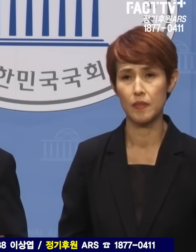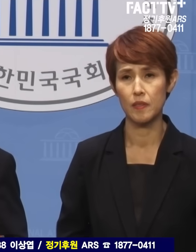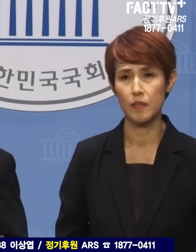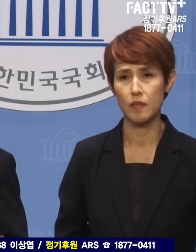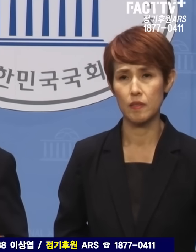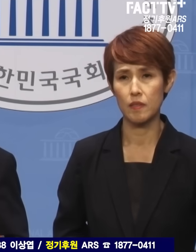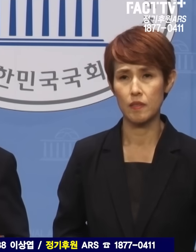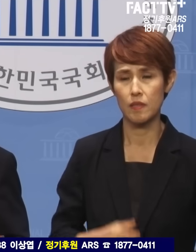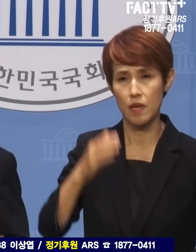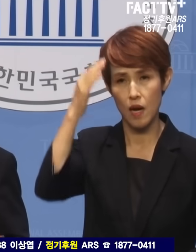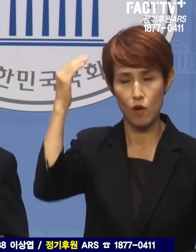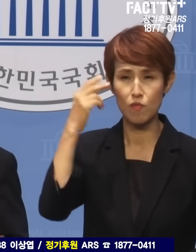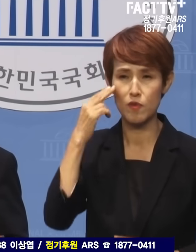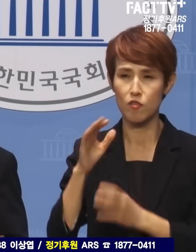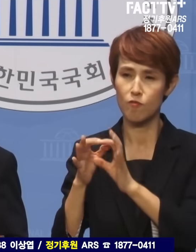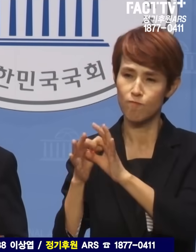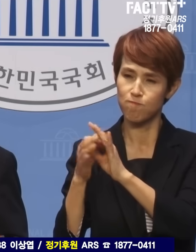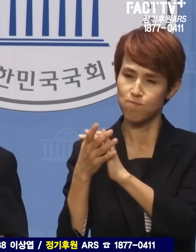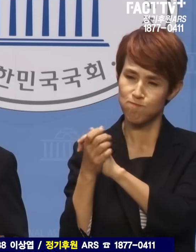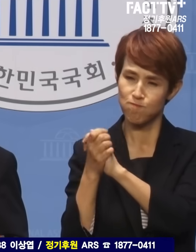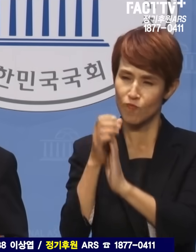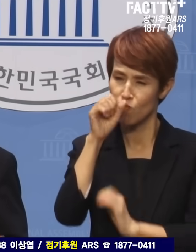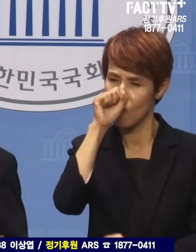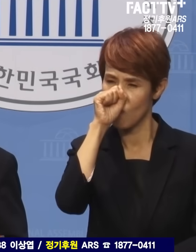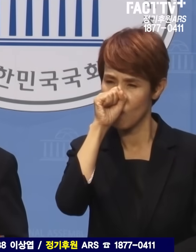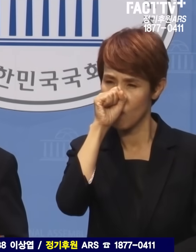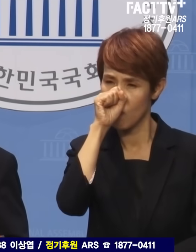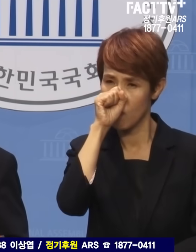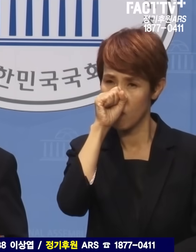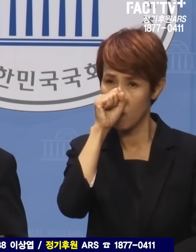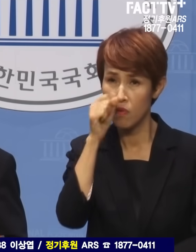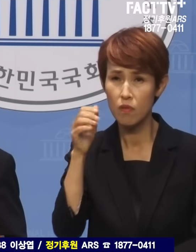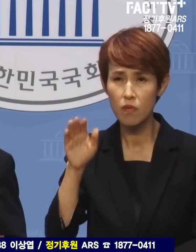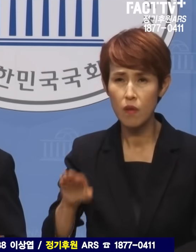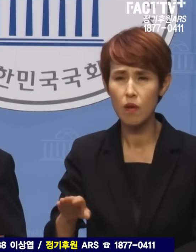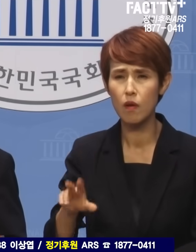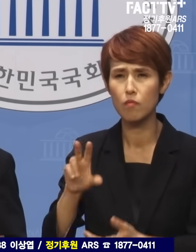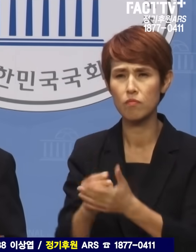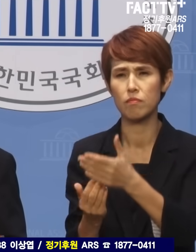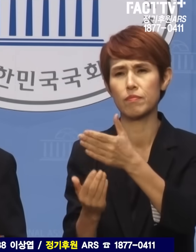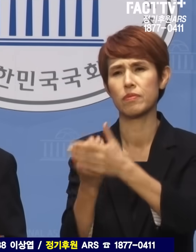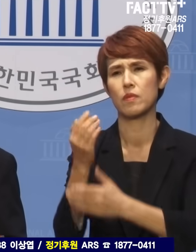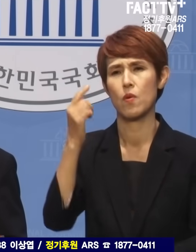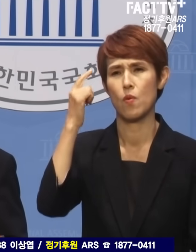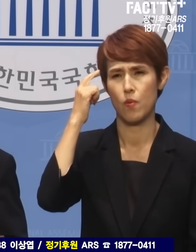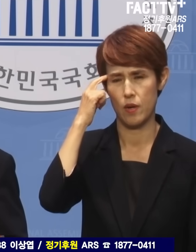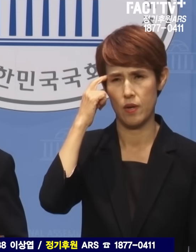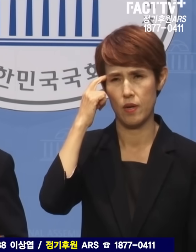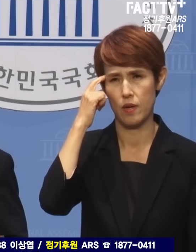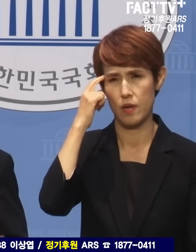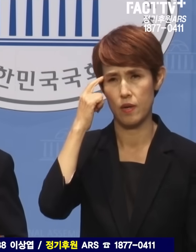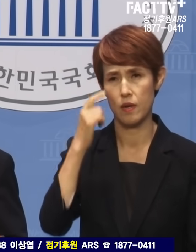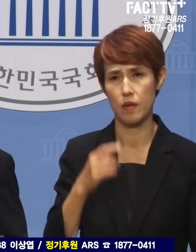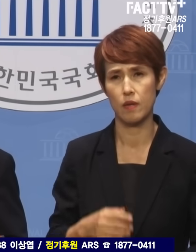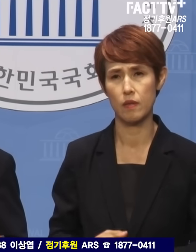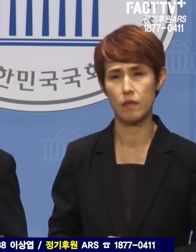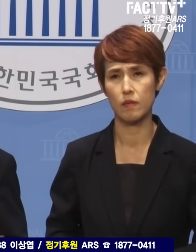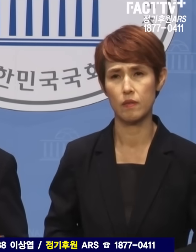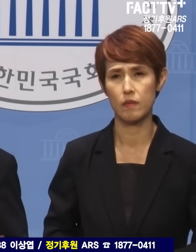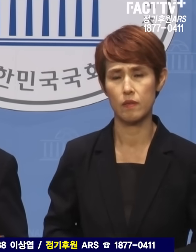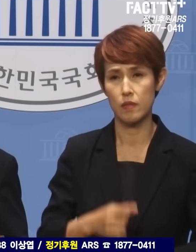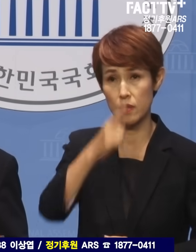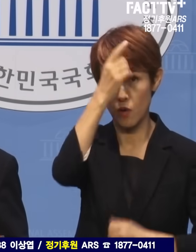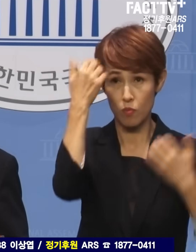그 좋은 한미동맹이 왜 이런 일을 겪어야 하는지이 정부는 답해야 합니다